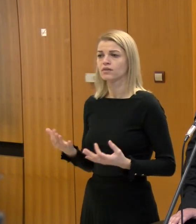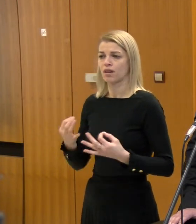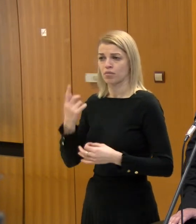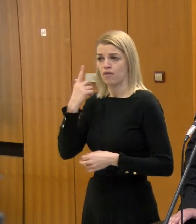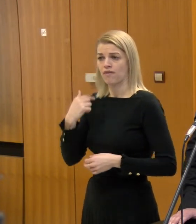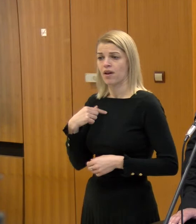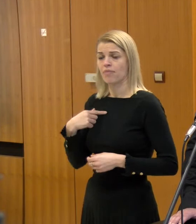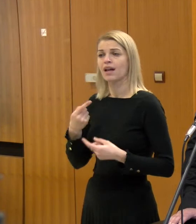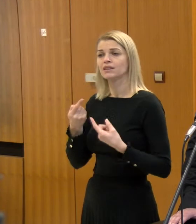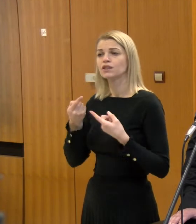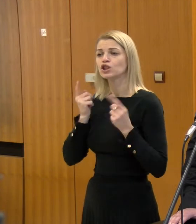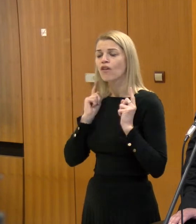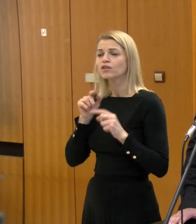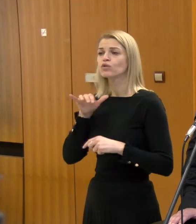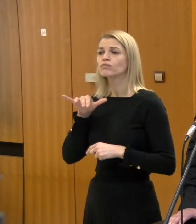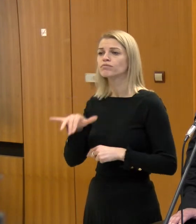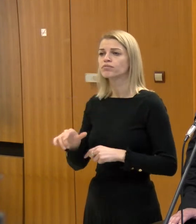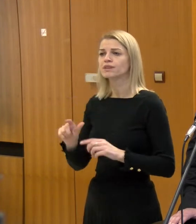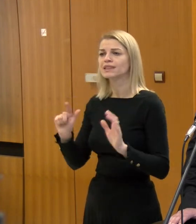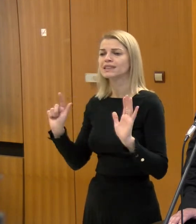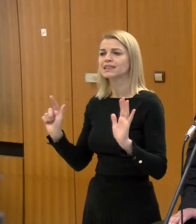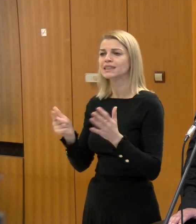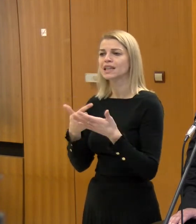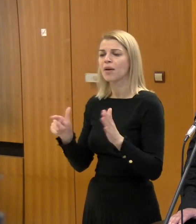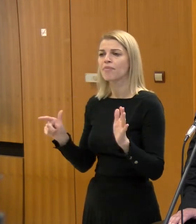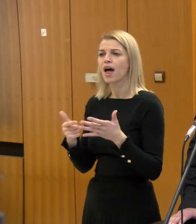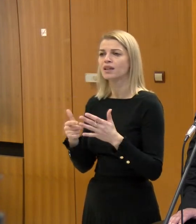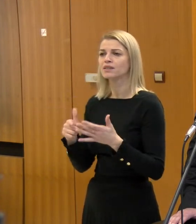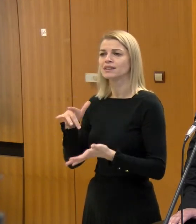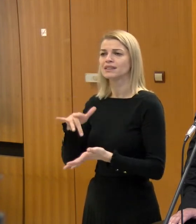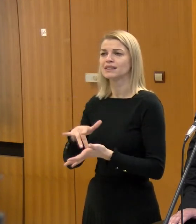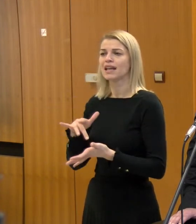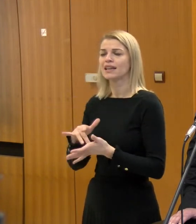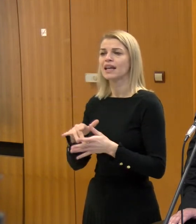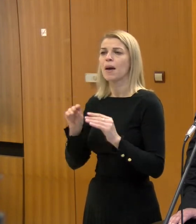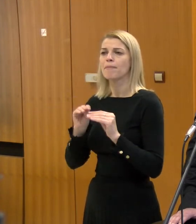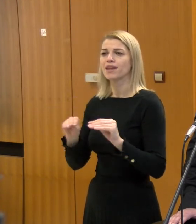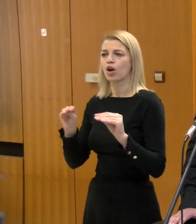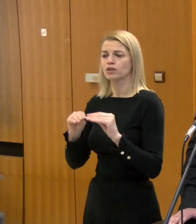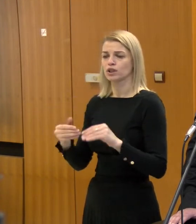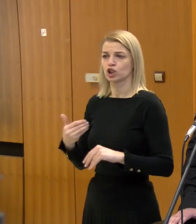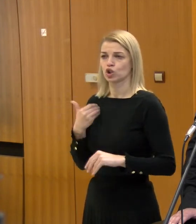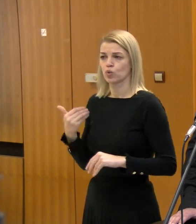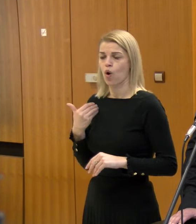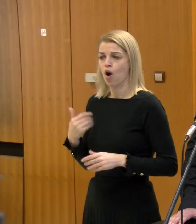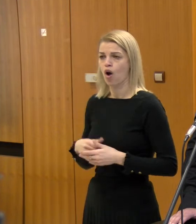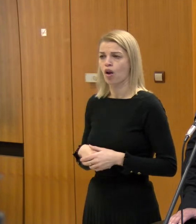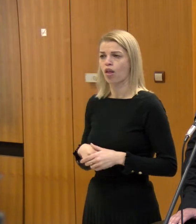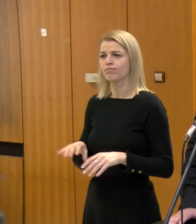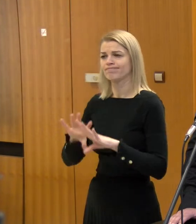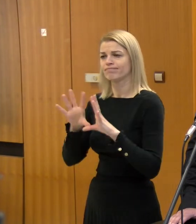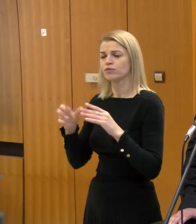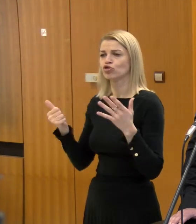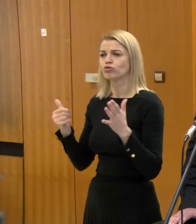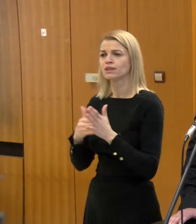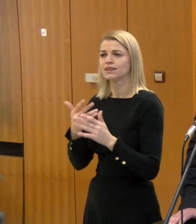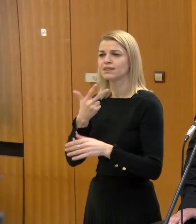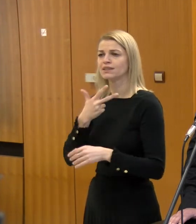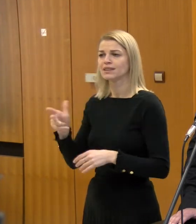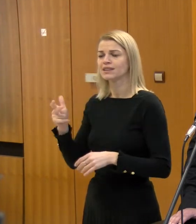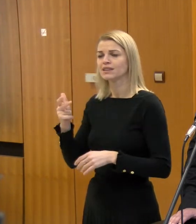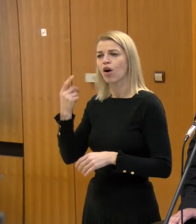na Slovensku máme 17 stredných pedagogických škôl, na ktorých študuje